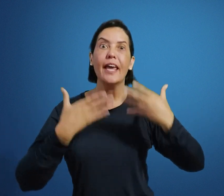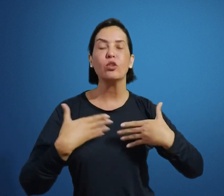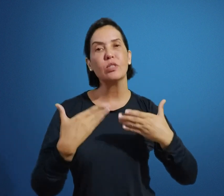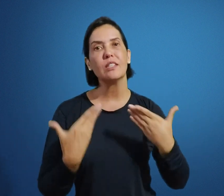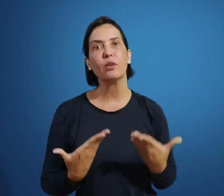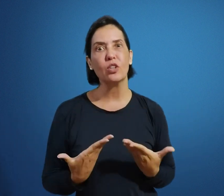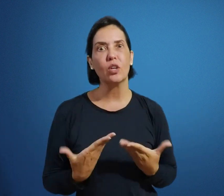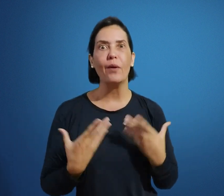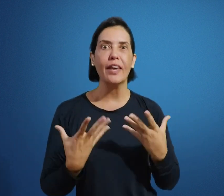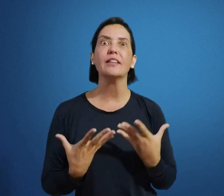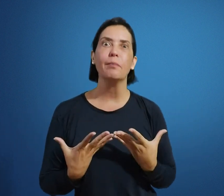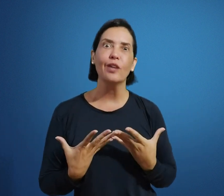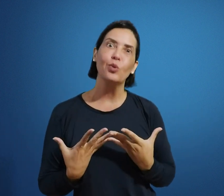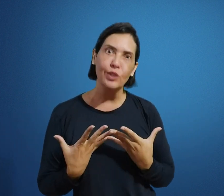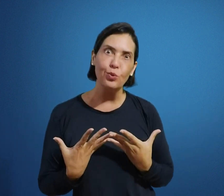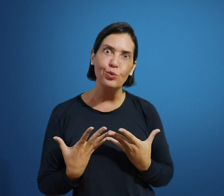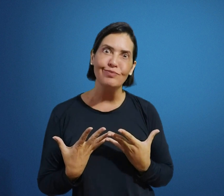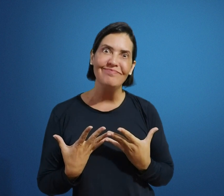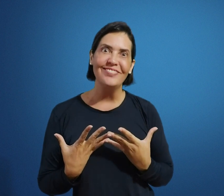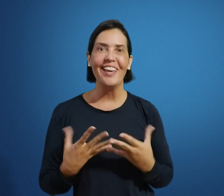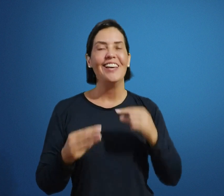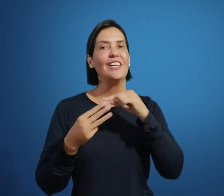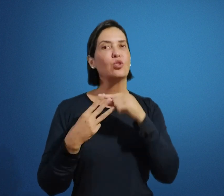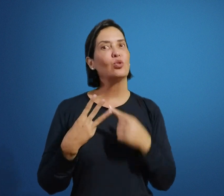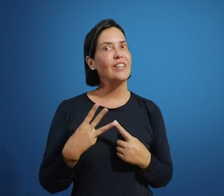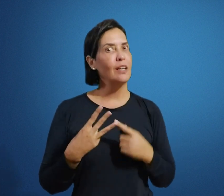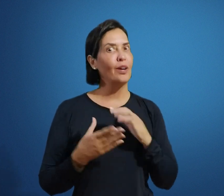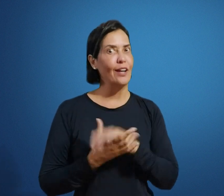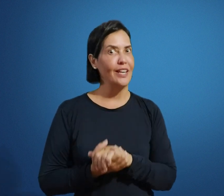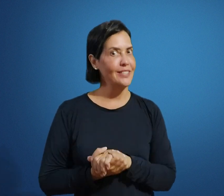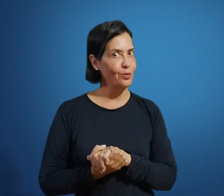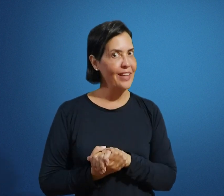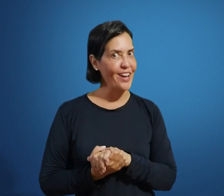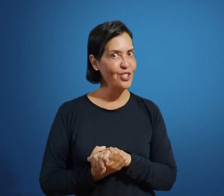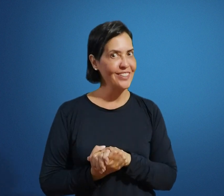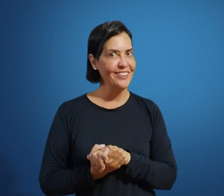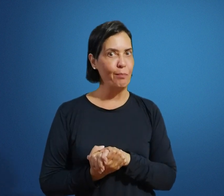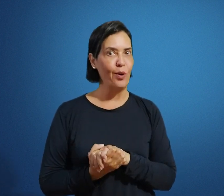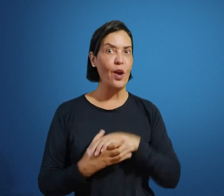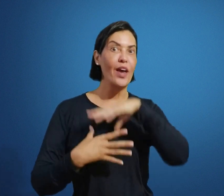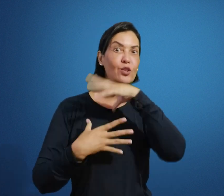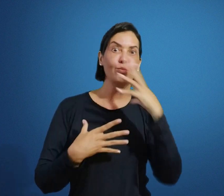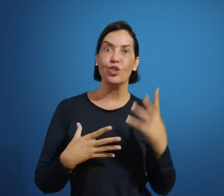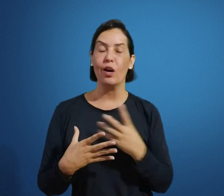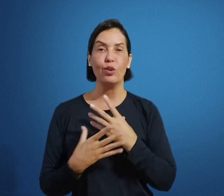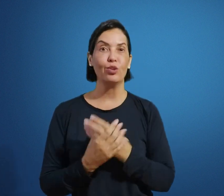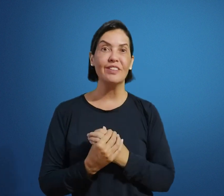dentro do sistema educacional aquele determinado conteúdo, né? Isso tudo vai ser abordado nessa unidade, tá bom? É um resumo geral que eu estou